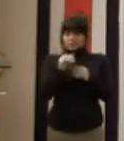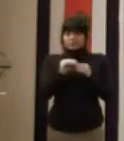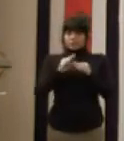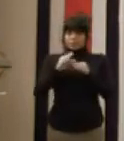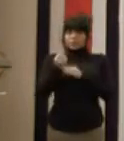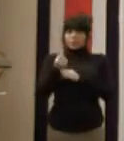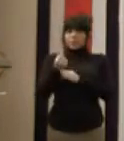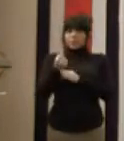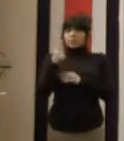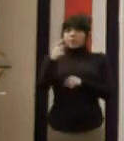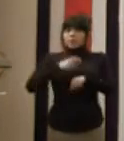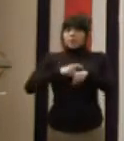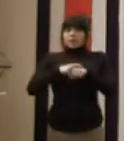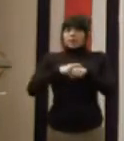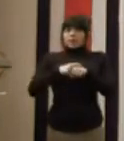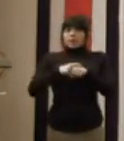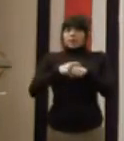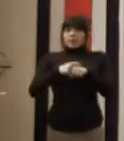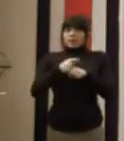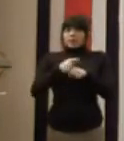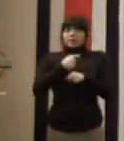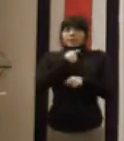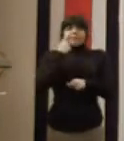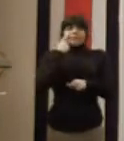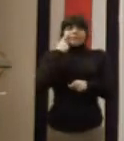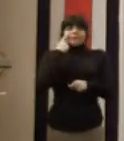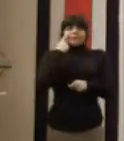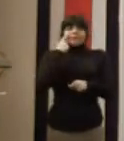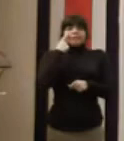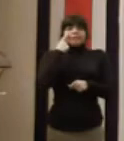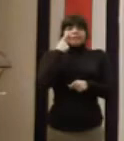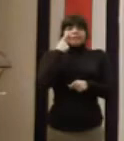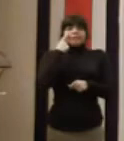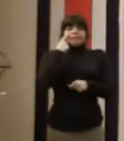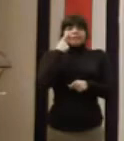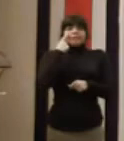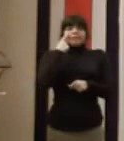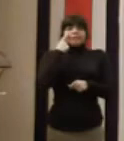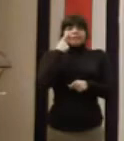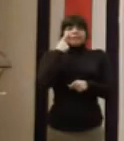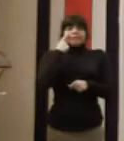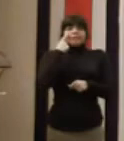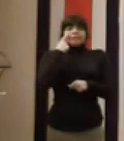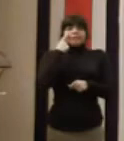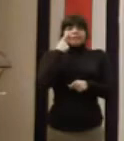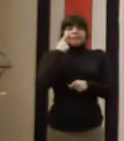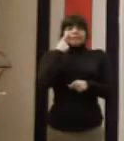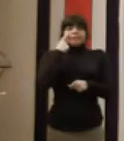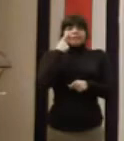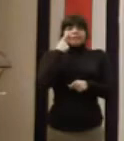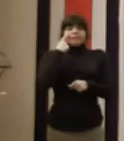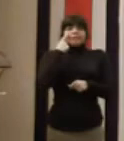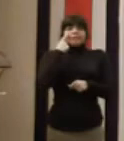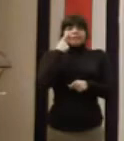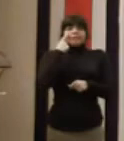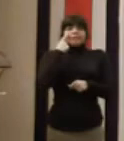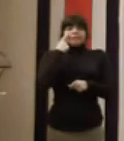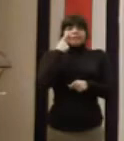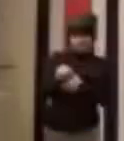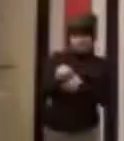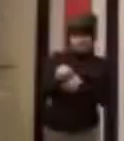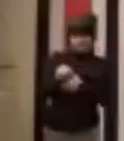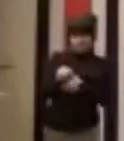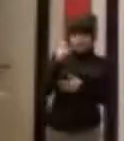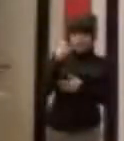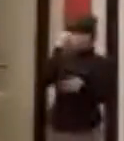en un momento pues, de estrechez fiscal para el gobierno. Yo quisiera saber, bueno, ¿cómo se calculó este porcentaje? Si